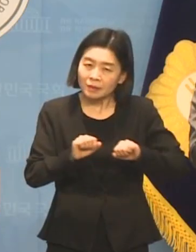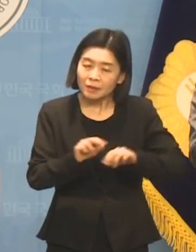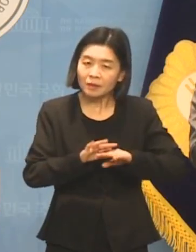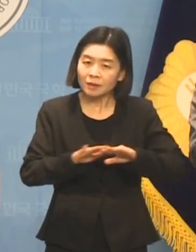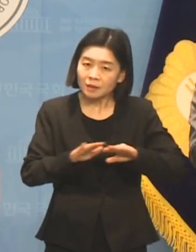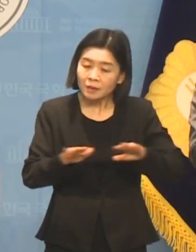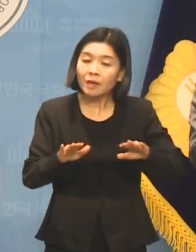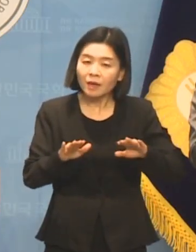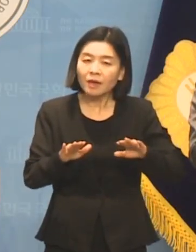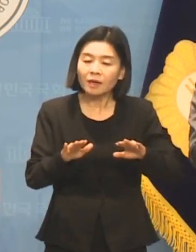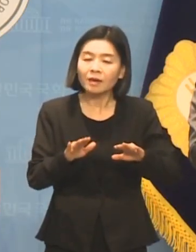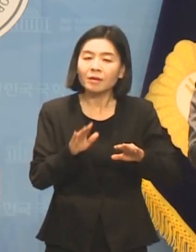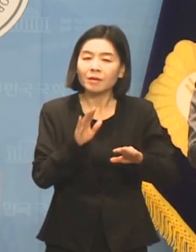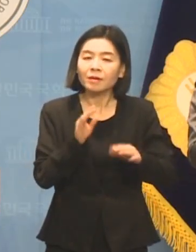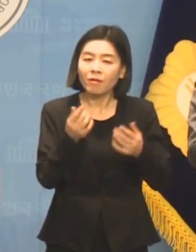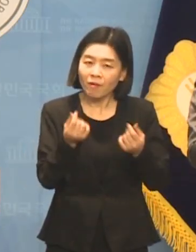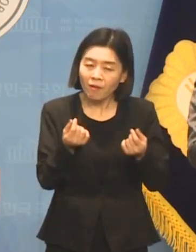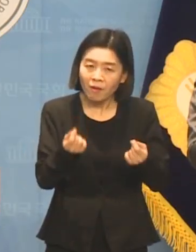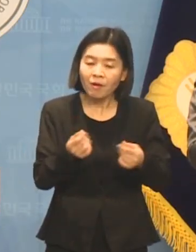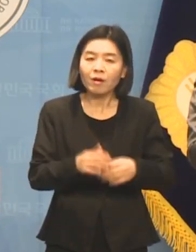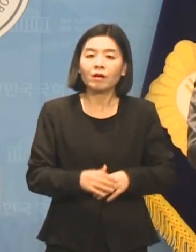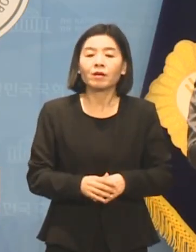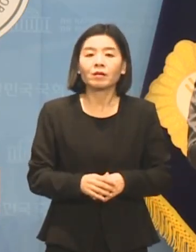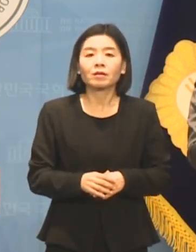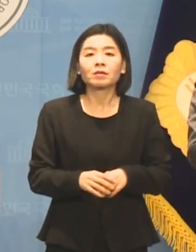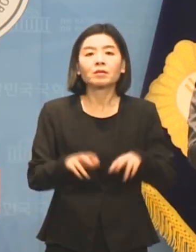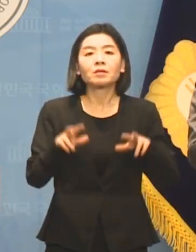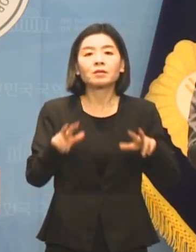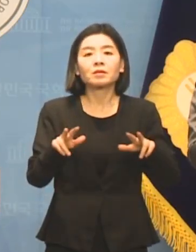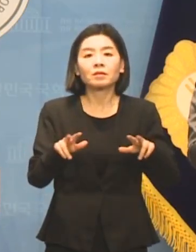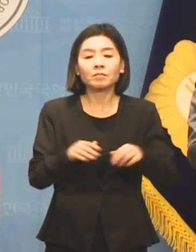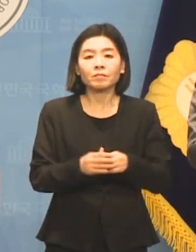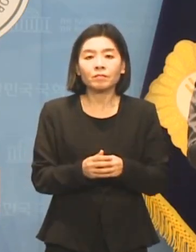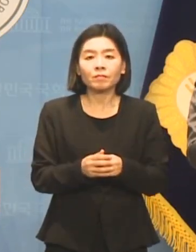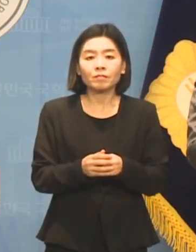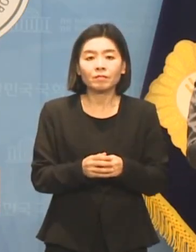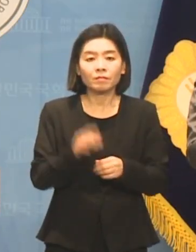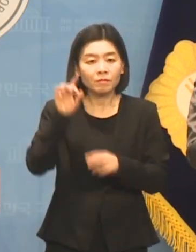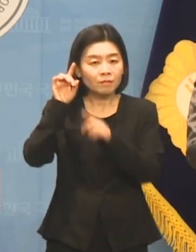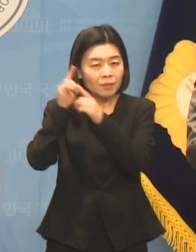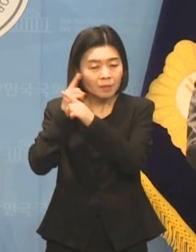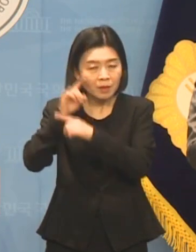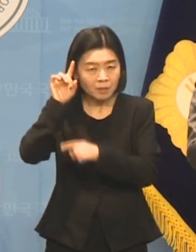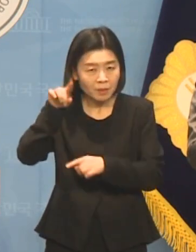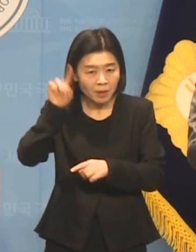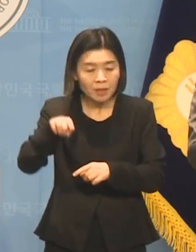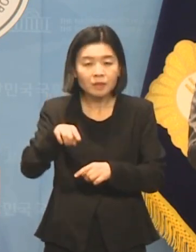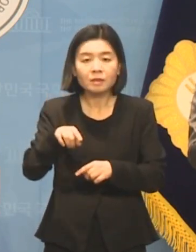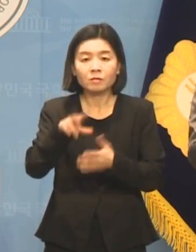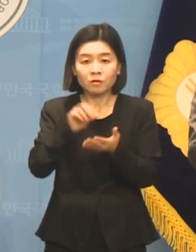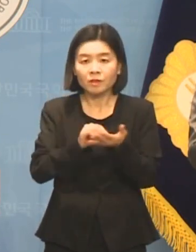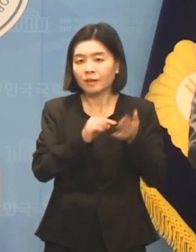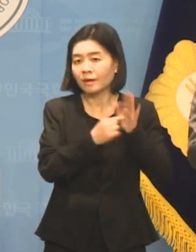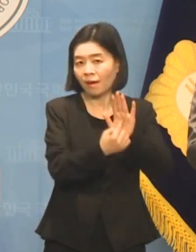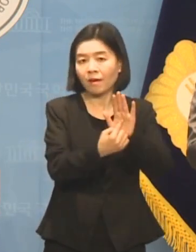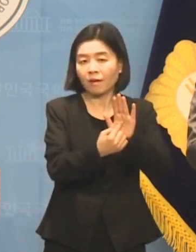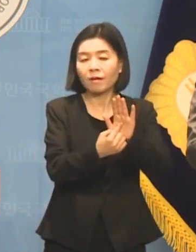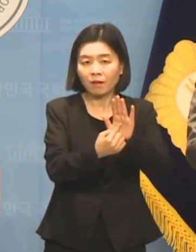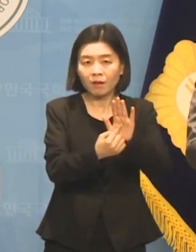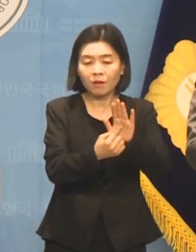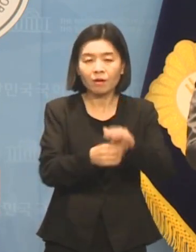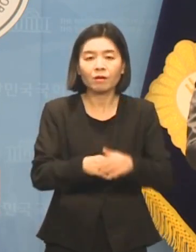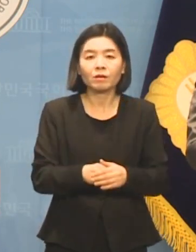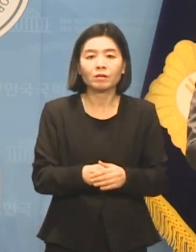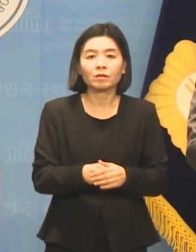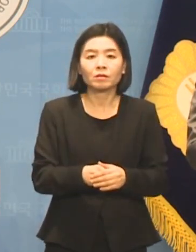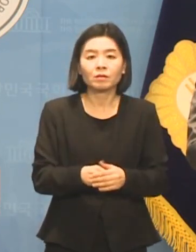바라고 생각합니다. 그래서 저희들이 이렇게 지속적으로 매일같이 이 문제를 제기하고 있음을 다시 한번 말씀드리면서